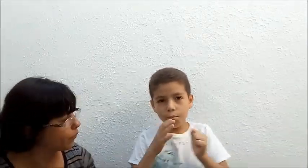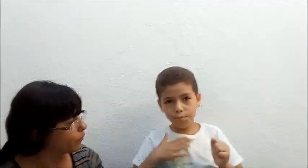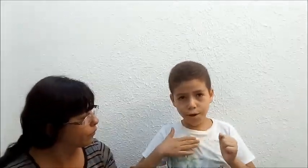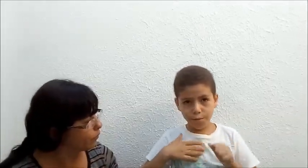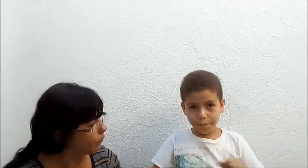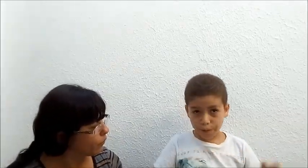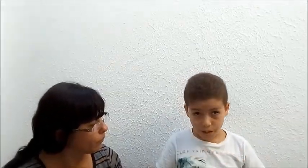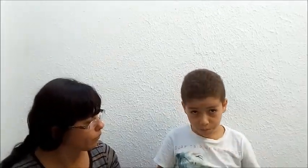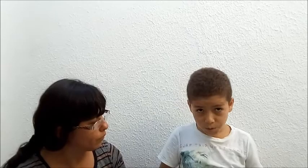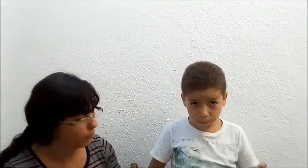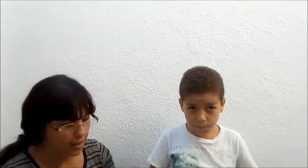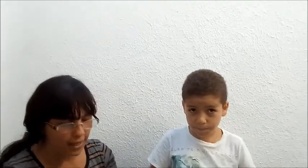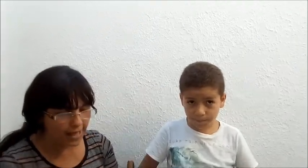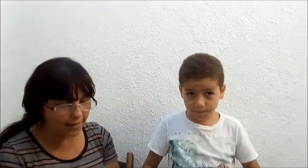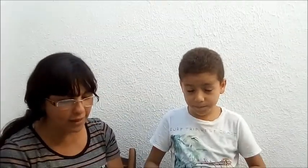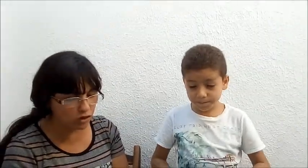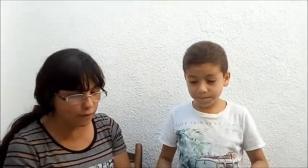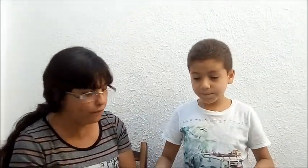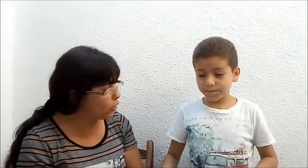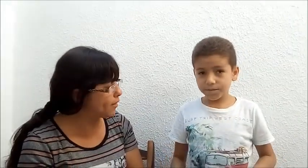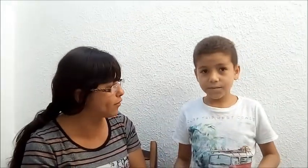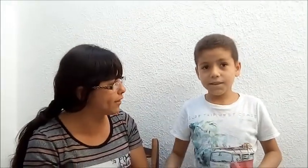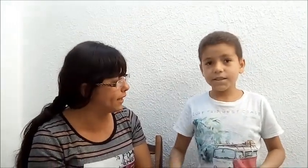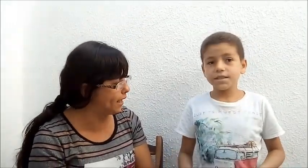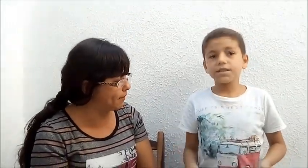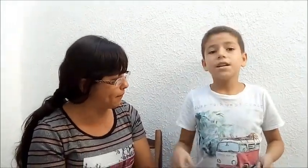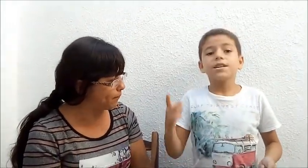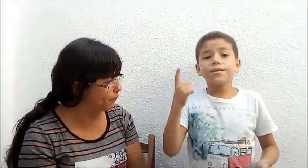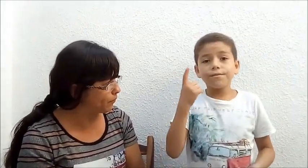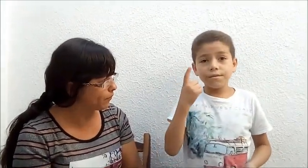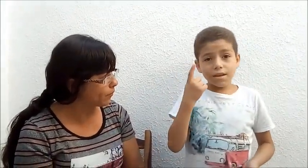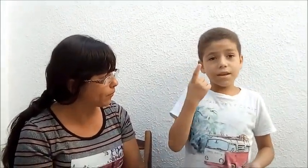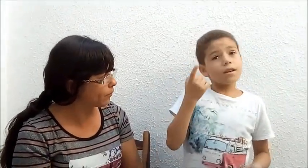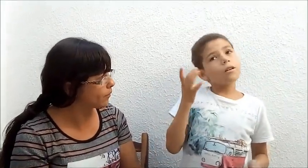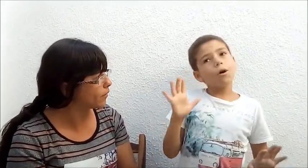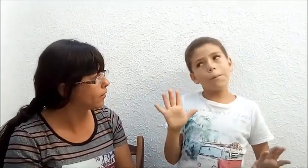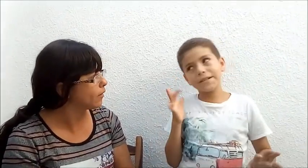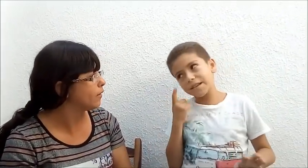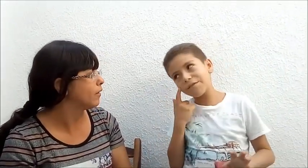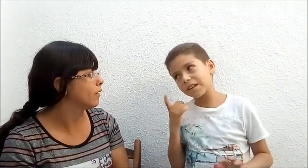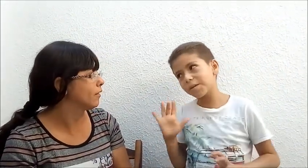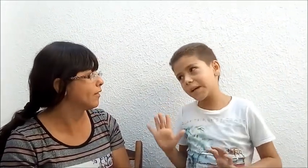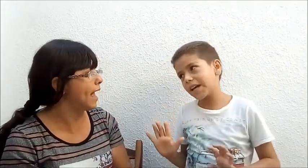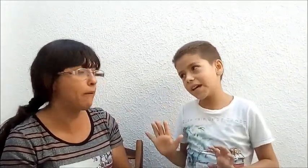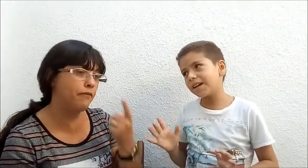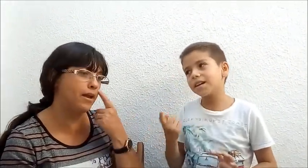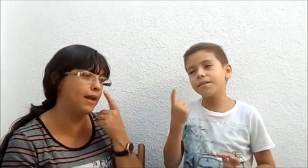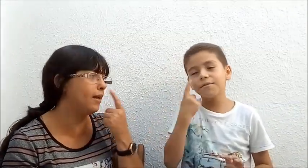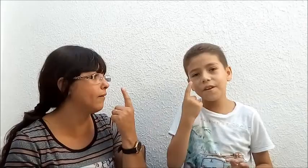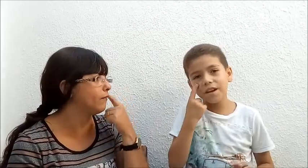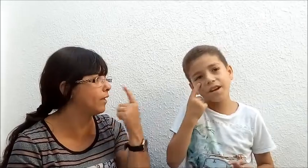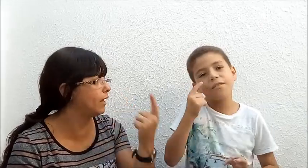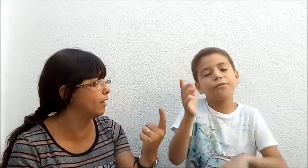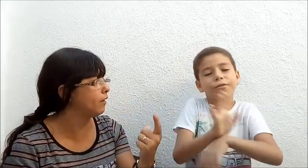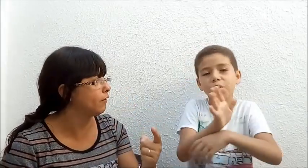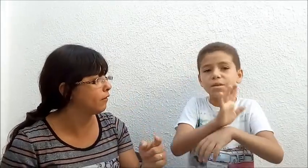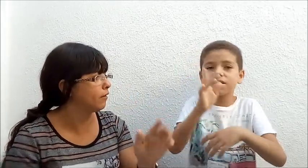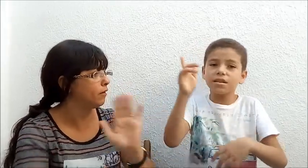Com meu primo. E assistir filmes no cinema. Ó, pode ser ver também. Tá, ver, né? Ver filmes